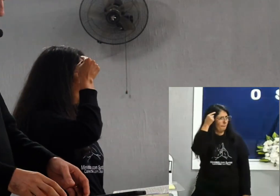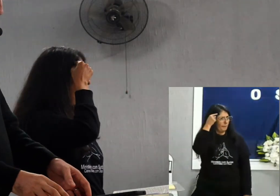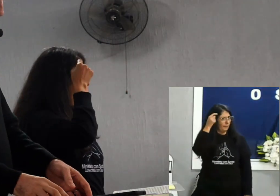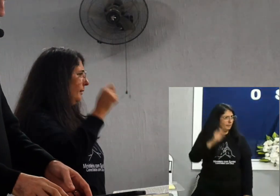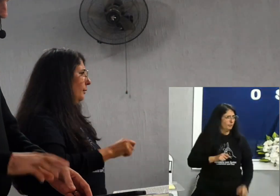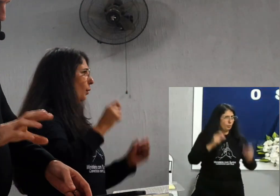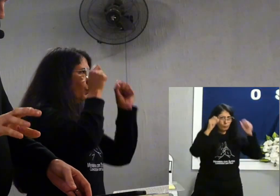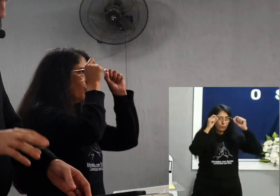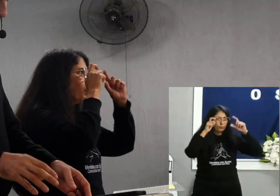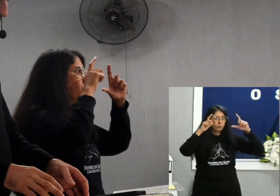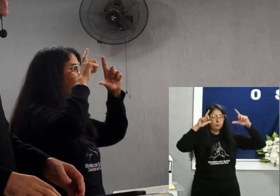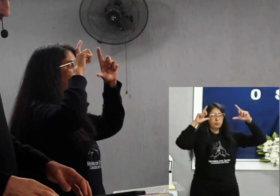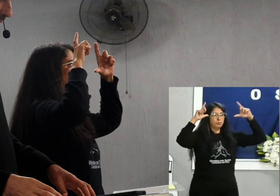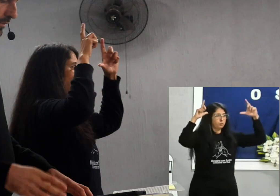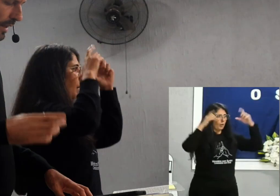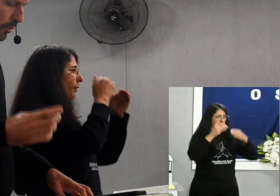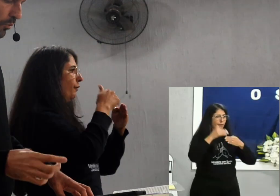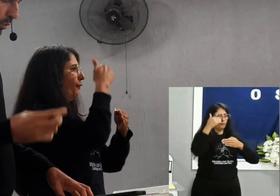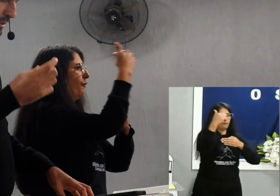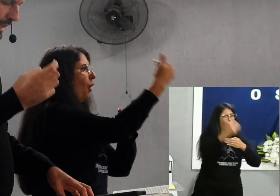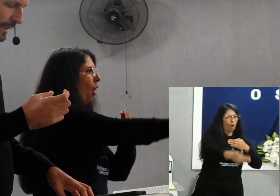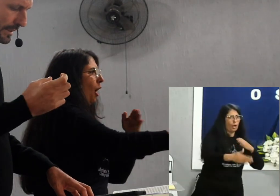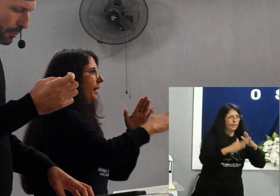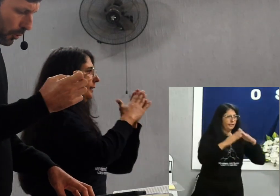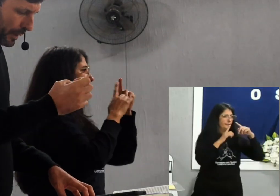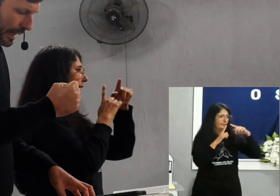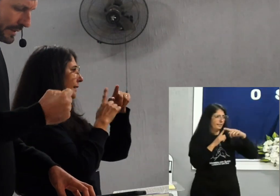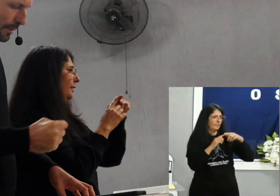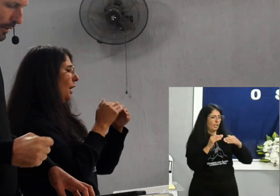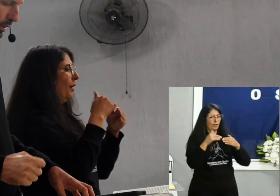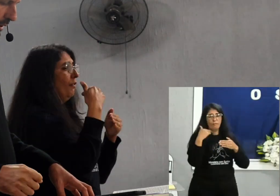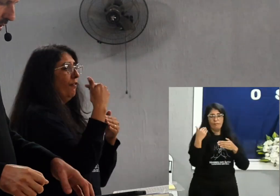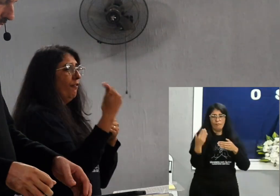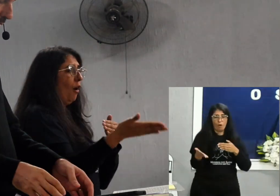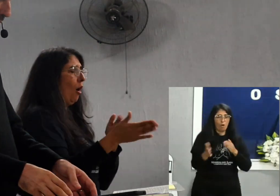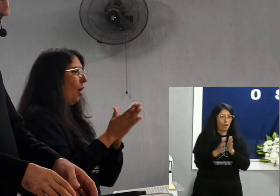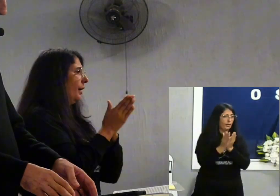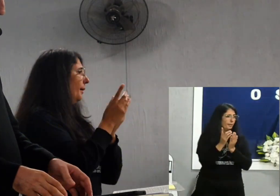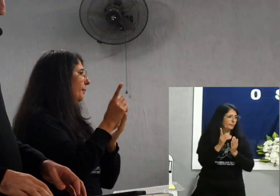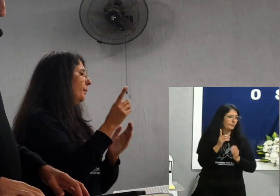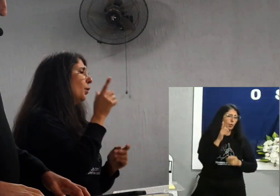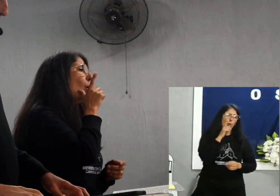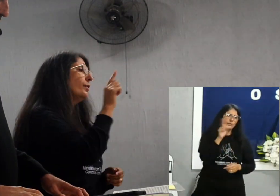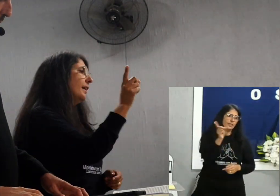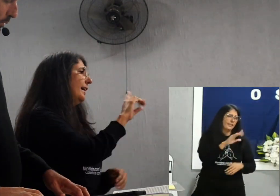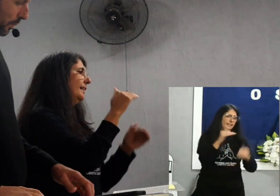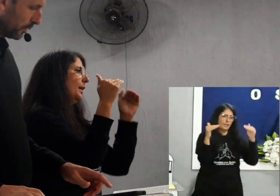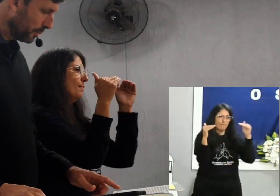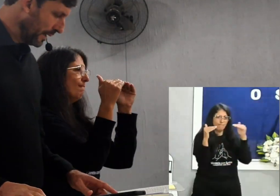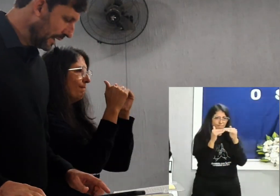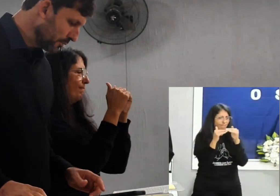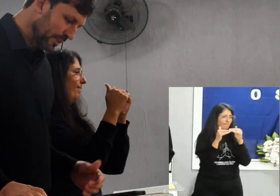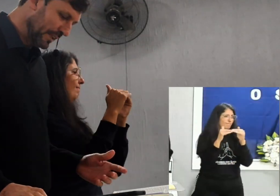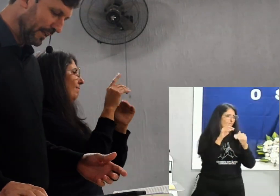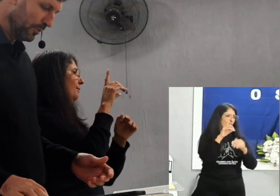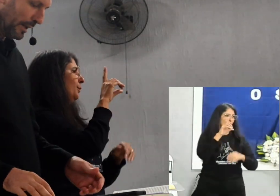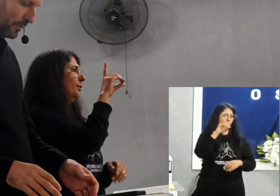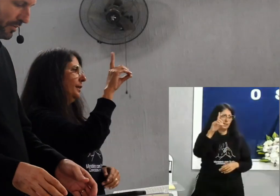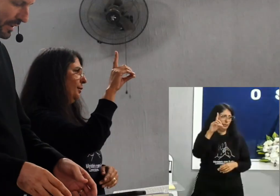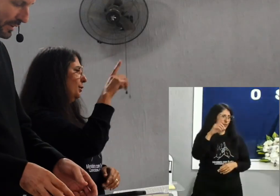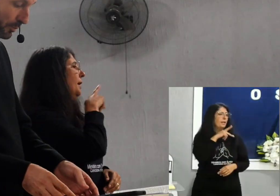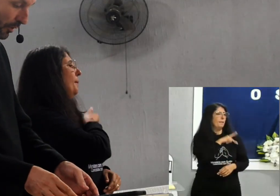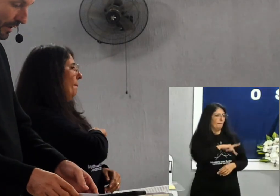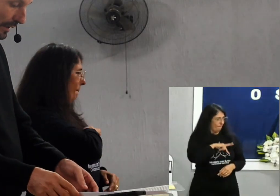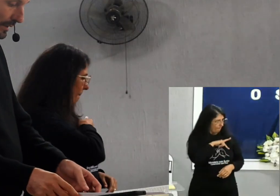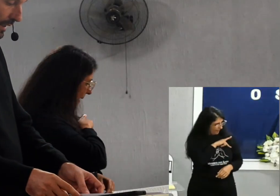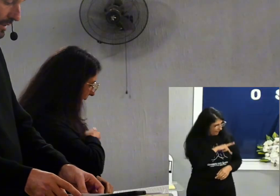humanos, seculares, não conseguem se apropriar da sabedoria de Deus. E o apóstolo Paulo explica isso citando, mais